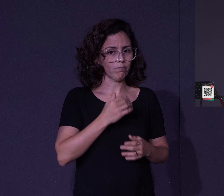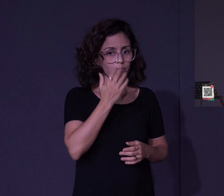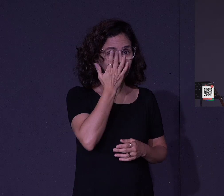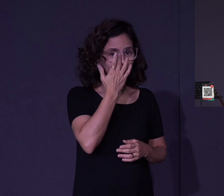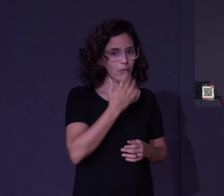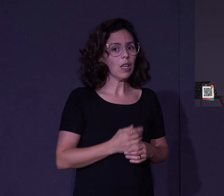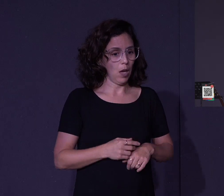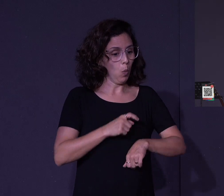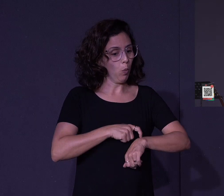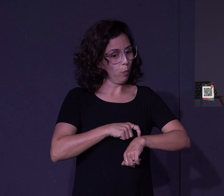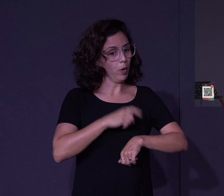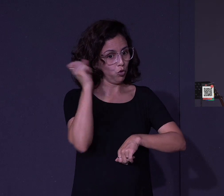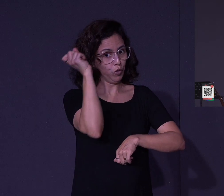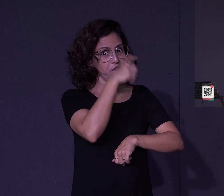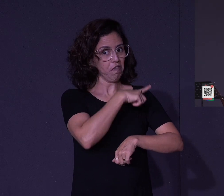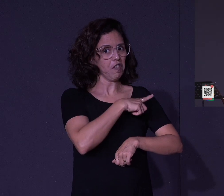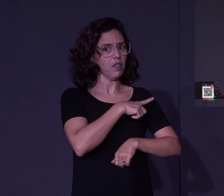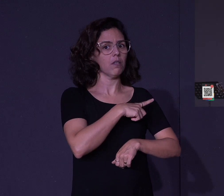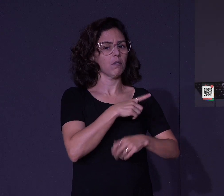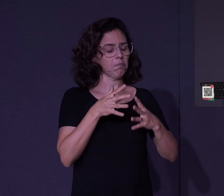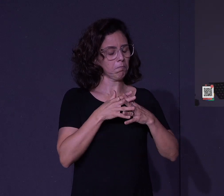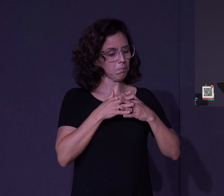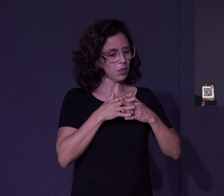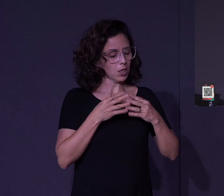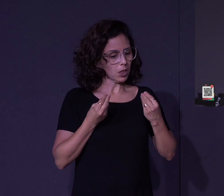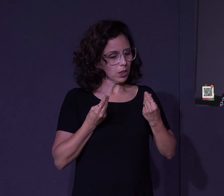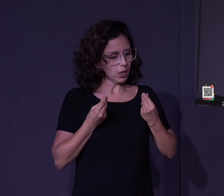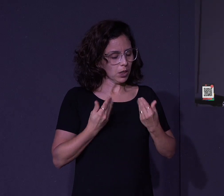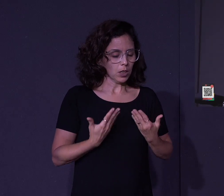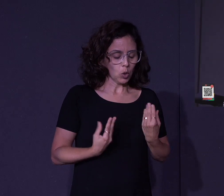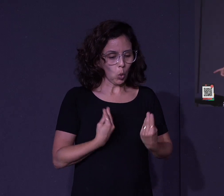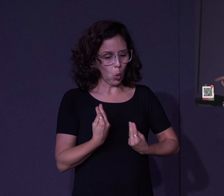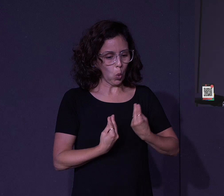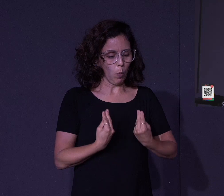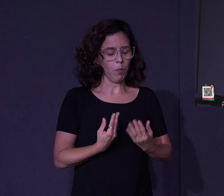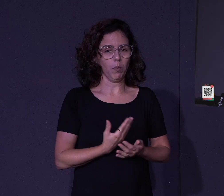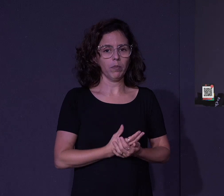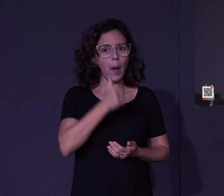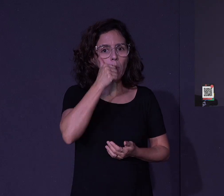extremamente complicada. Inclusive quando diz também que era viúva,